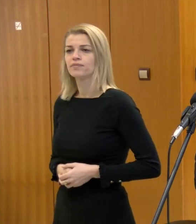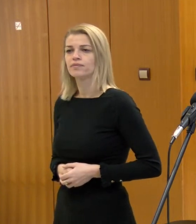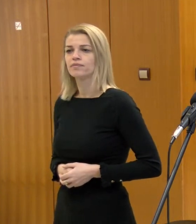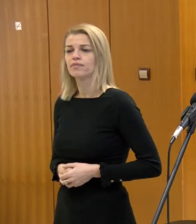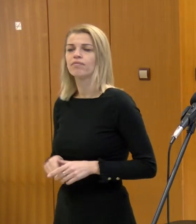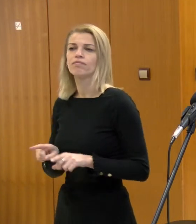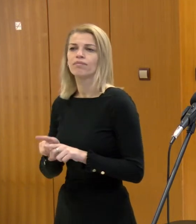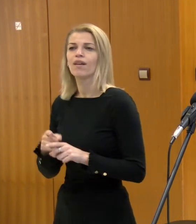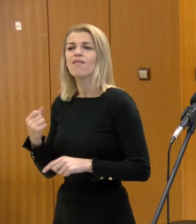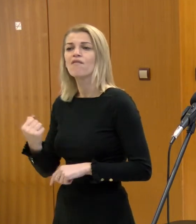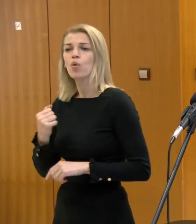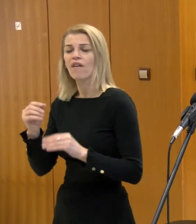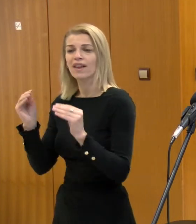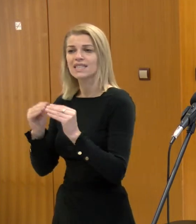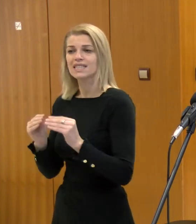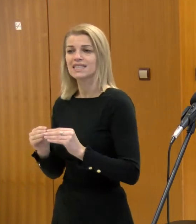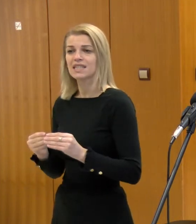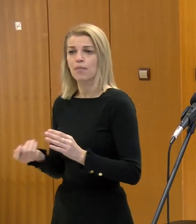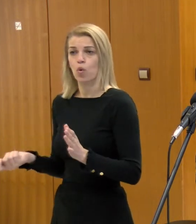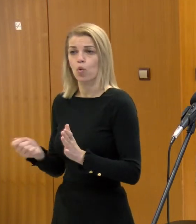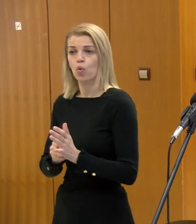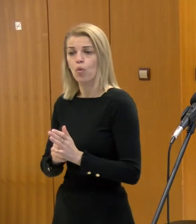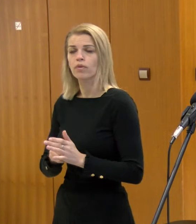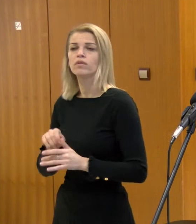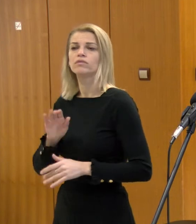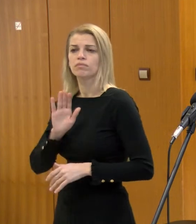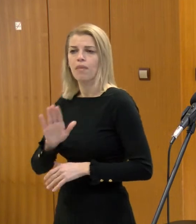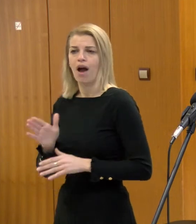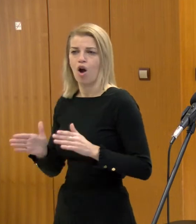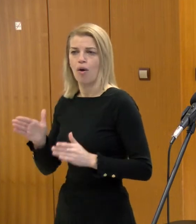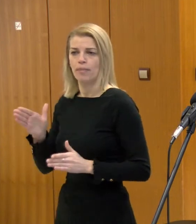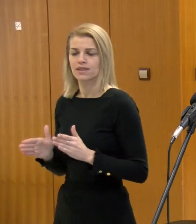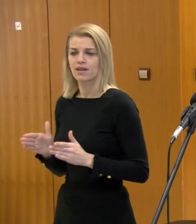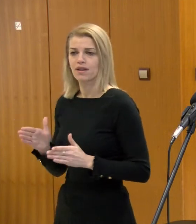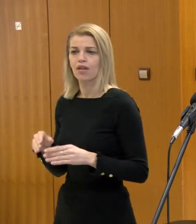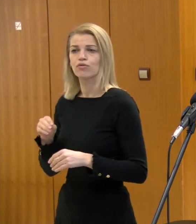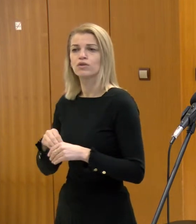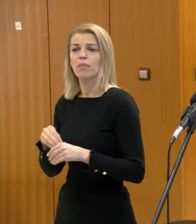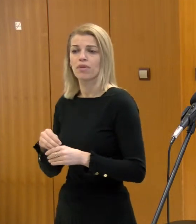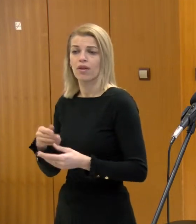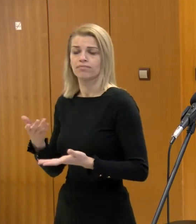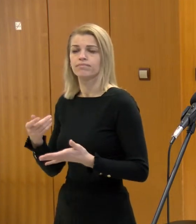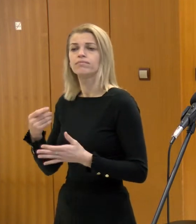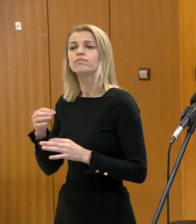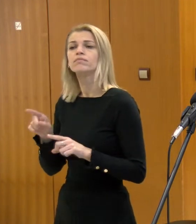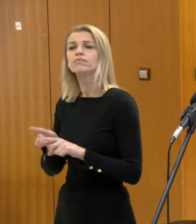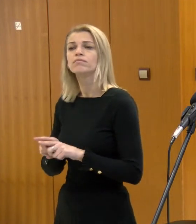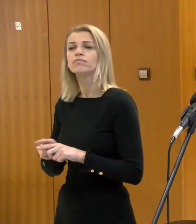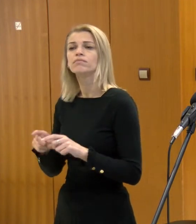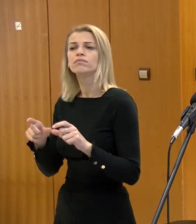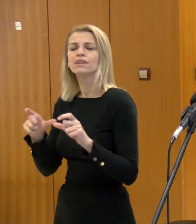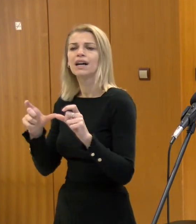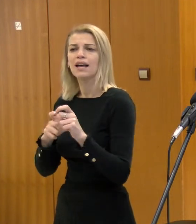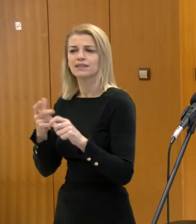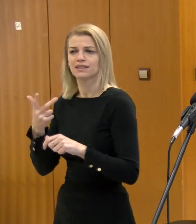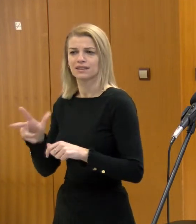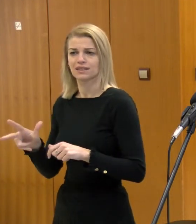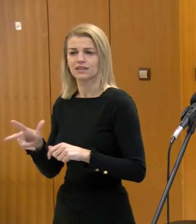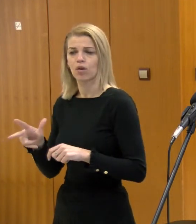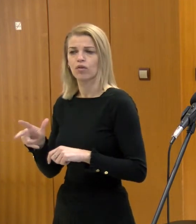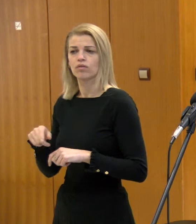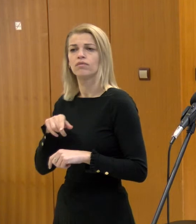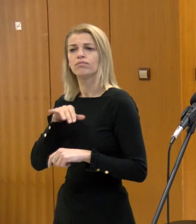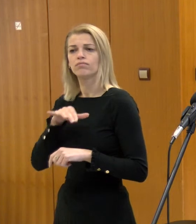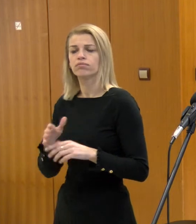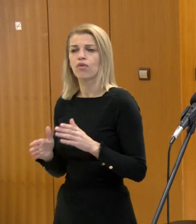vôbec fungovanie systému KUB má svoje už obmedzenia. To znamená, platí to isté, čo pri systéme S-300. Jednoducho sú